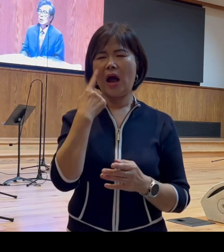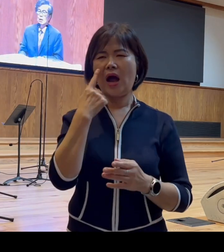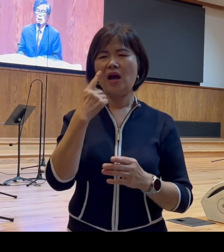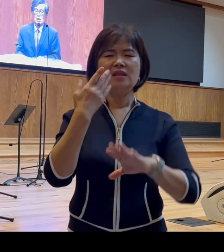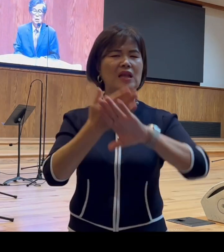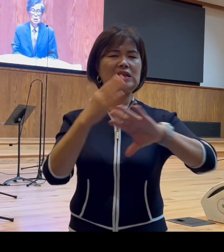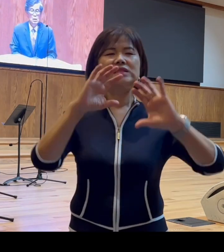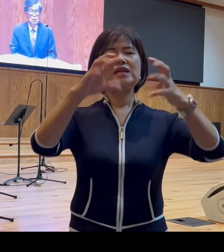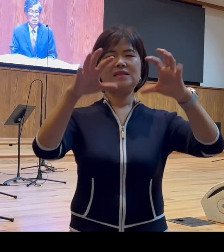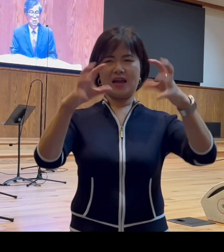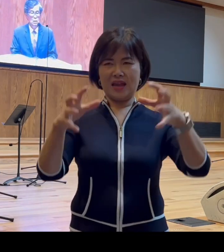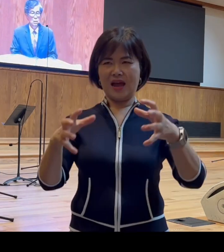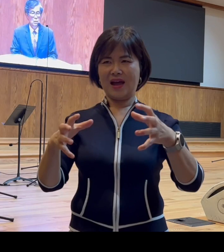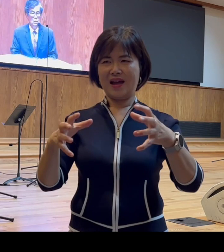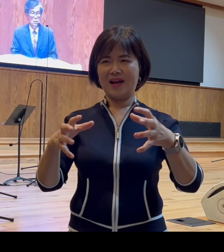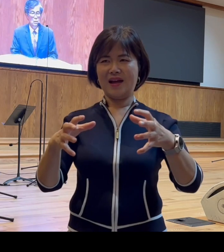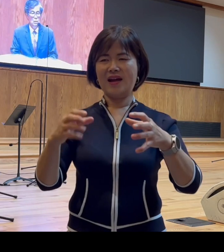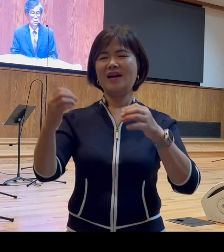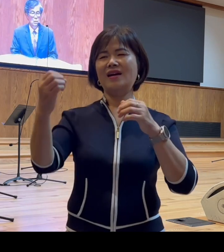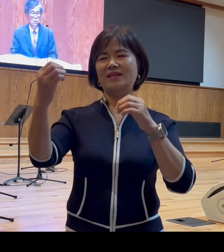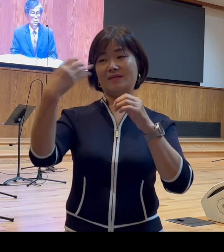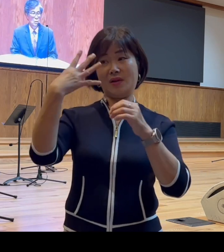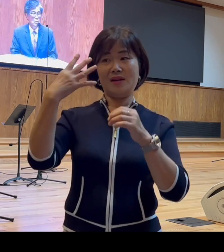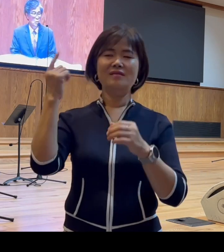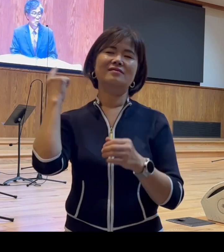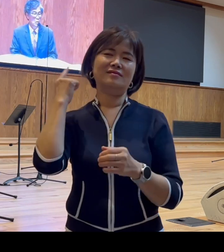딴 세상이야.